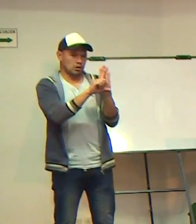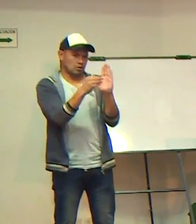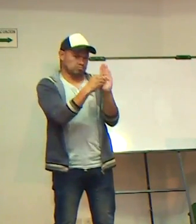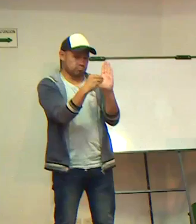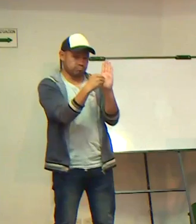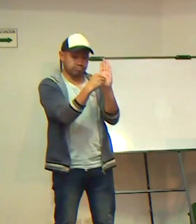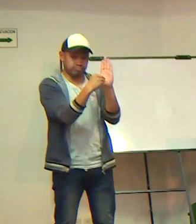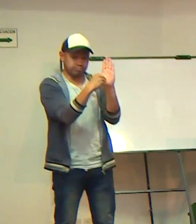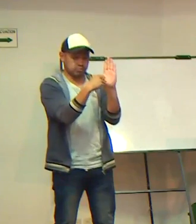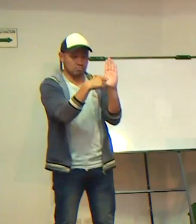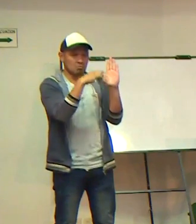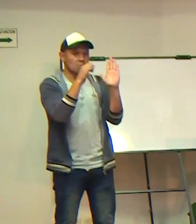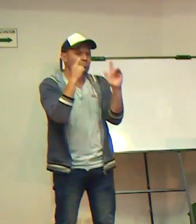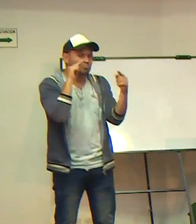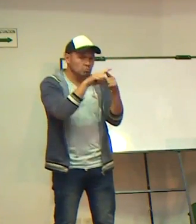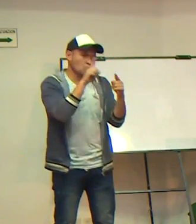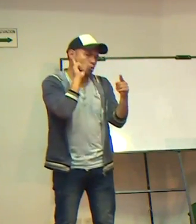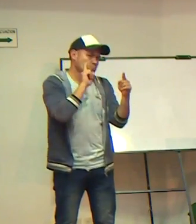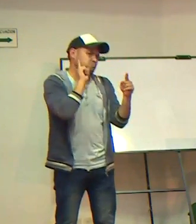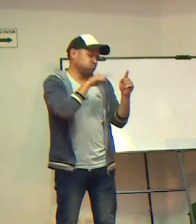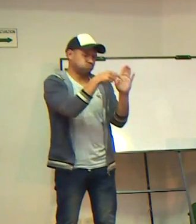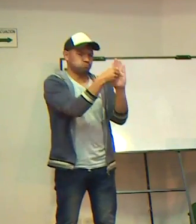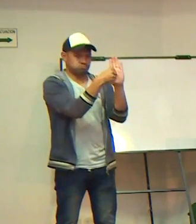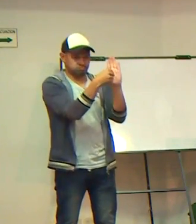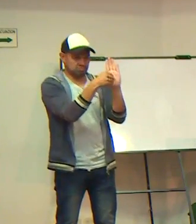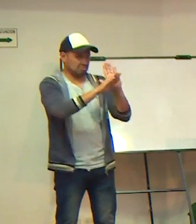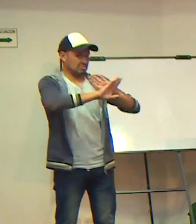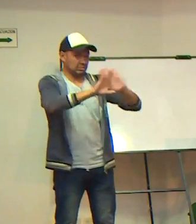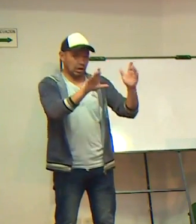Desde el 1996 al